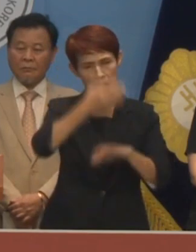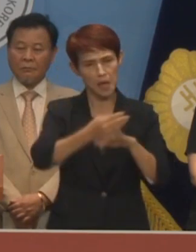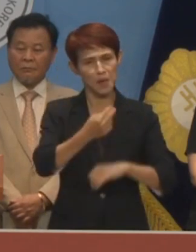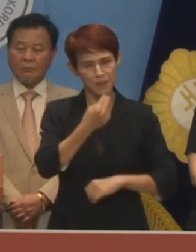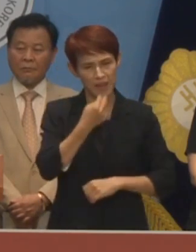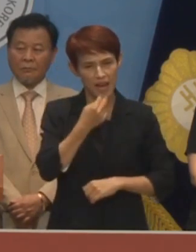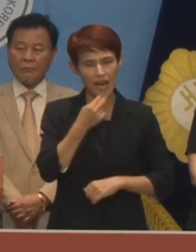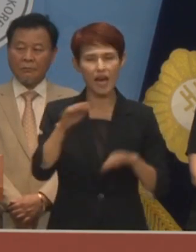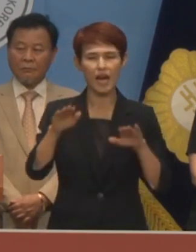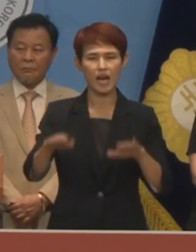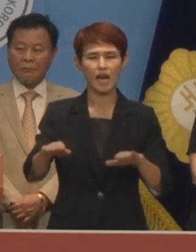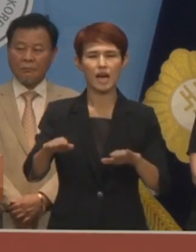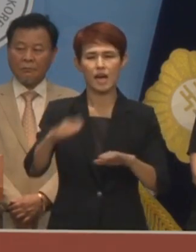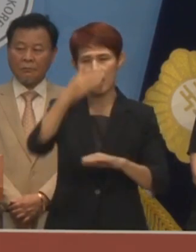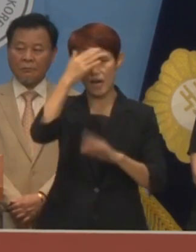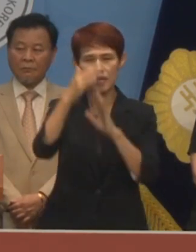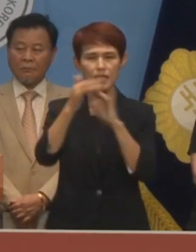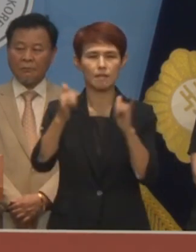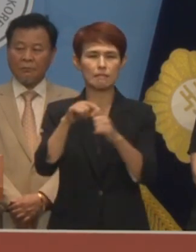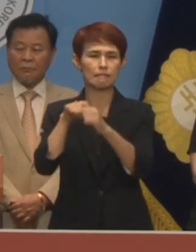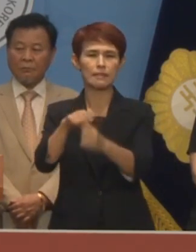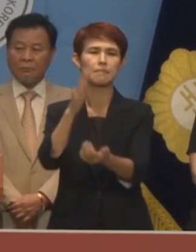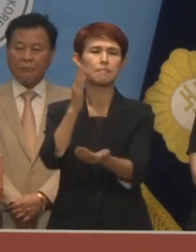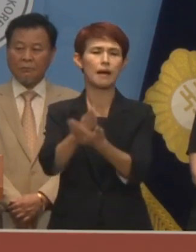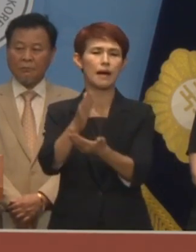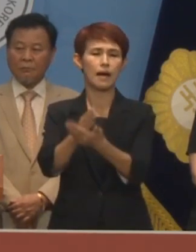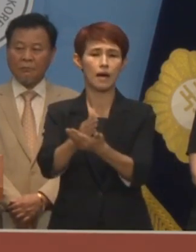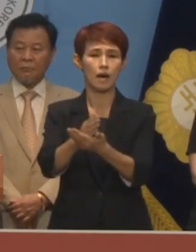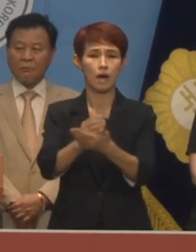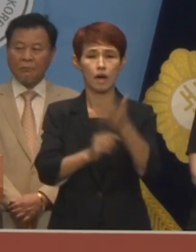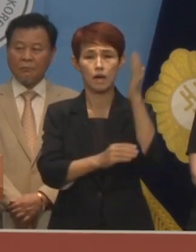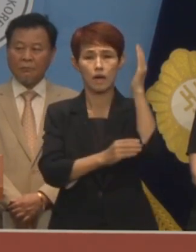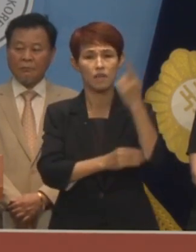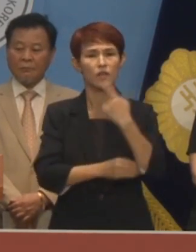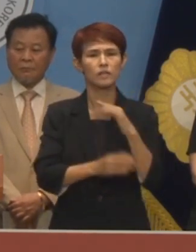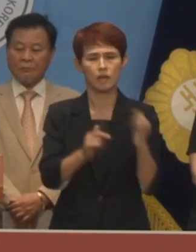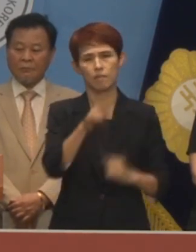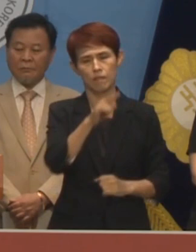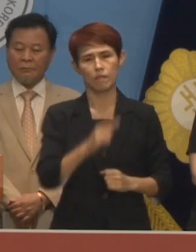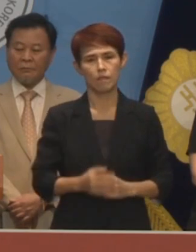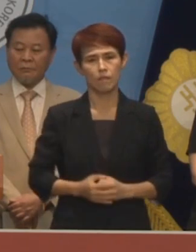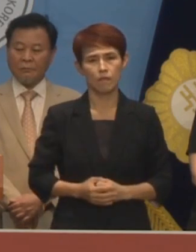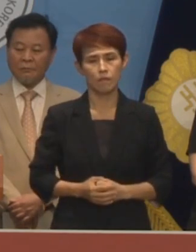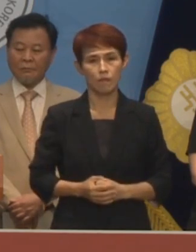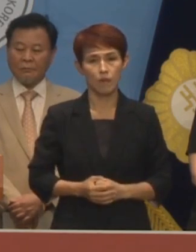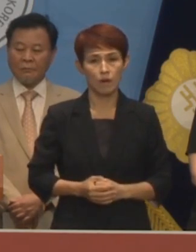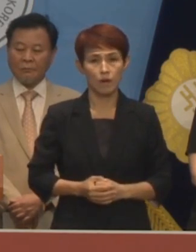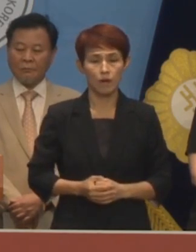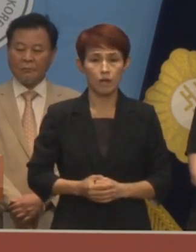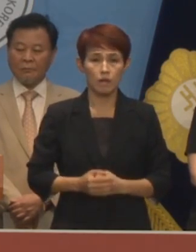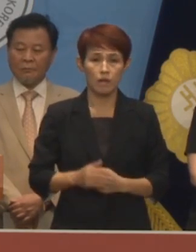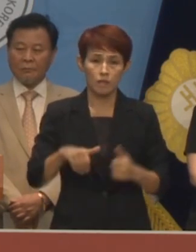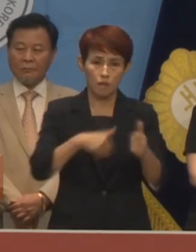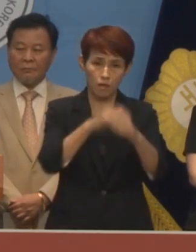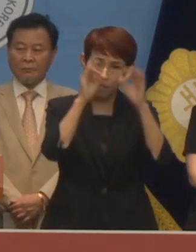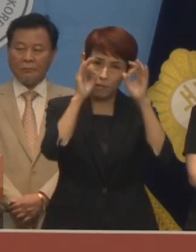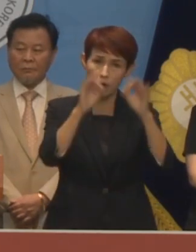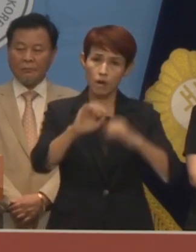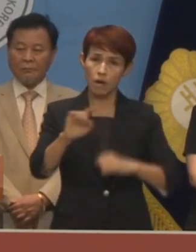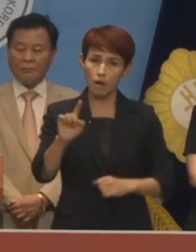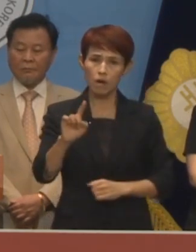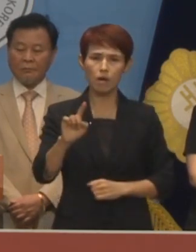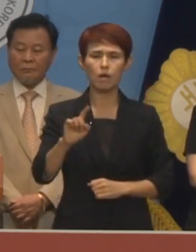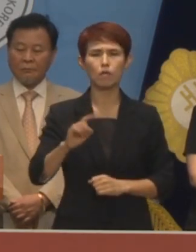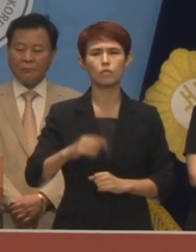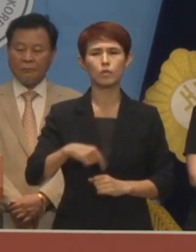젊은 세대에 강요해서는 안 된다라는 문제의식을 가지고 있다. 오늘의 이러한 현실을 살펴볼 때